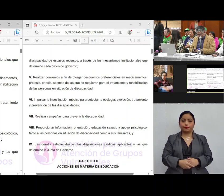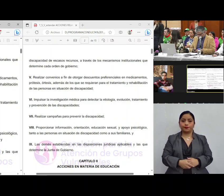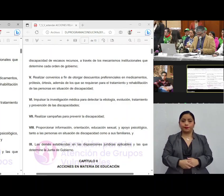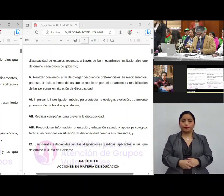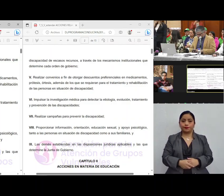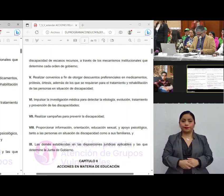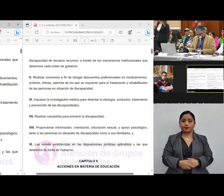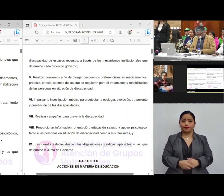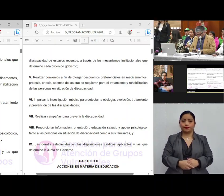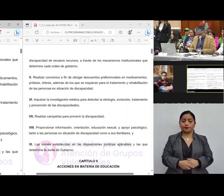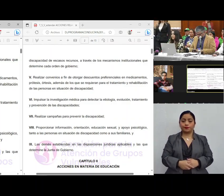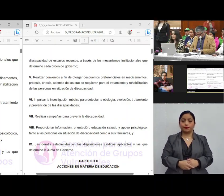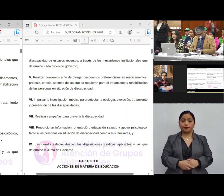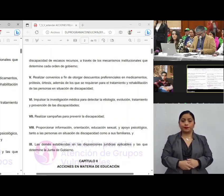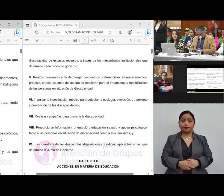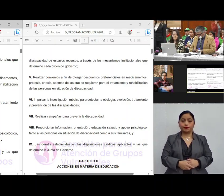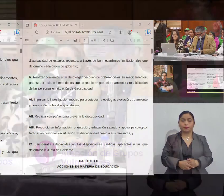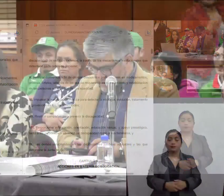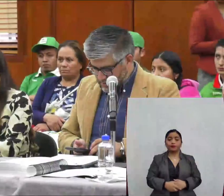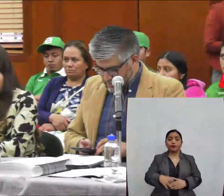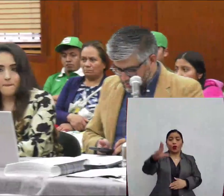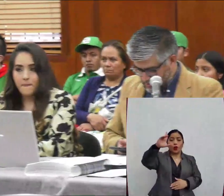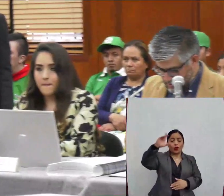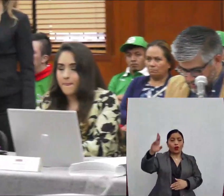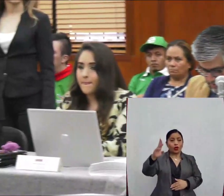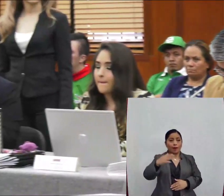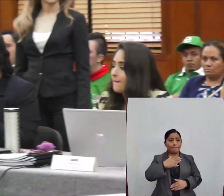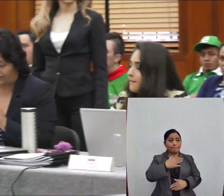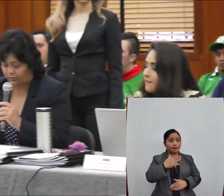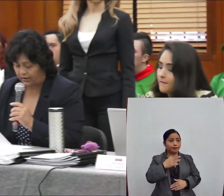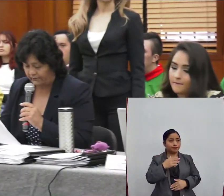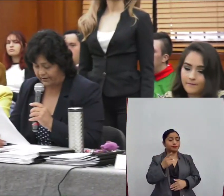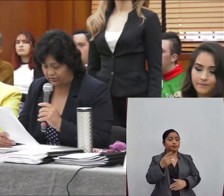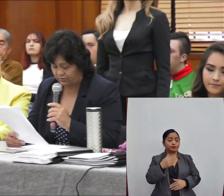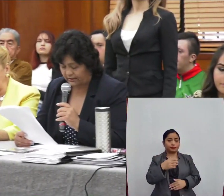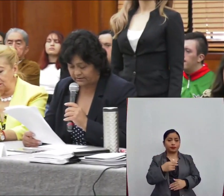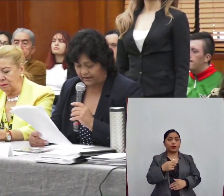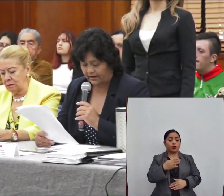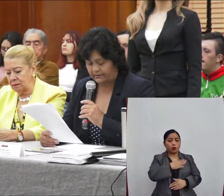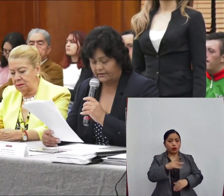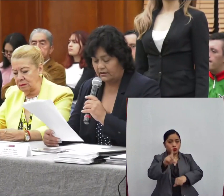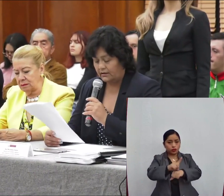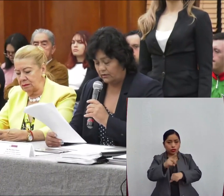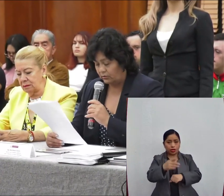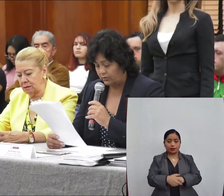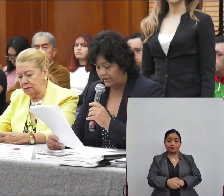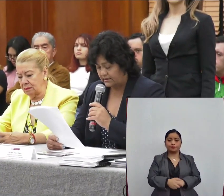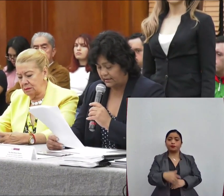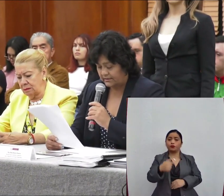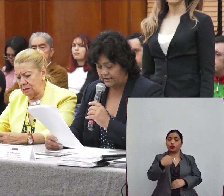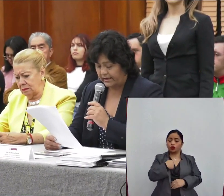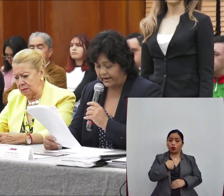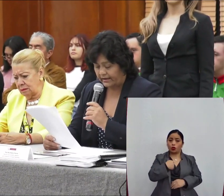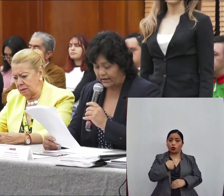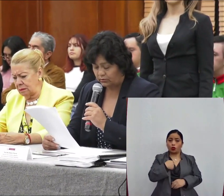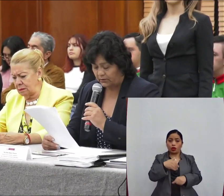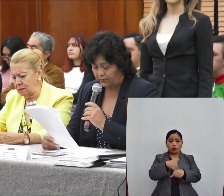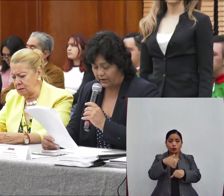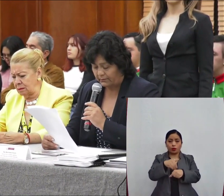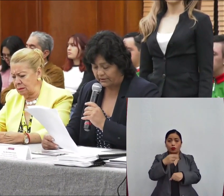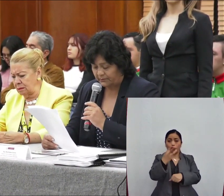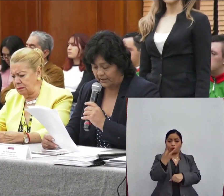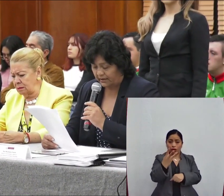Muy buenos días. Respecto al artículo 34, en la fracción tercera, donde dice diseñar y